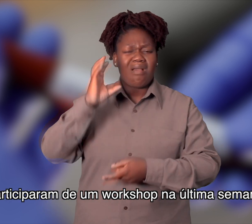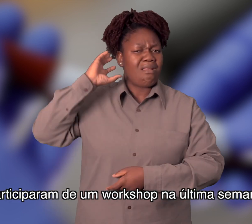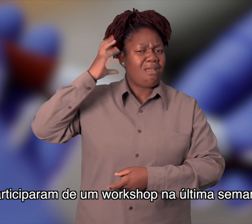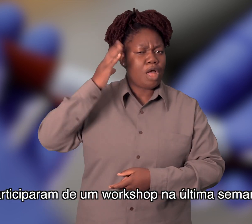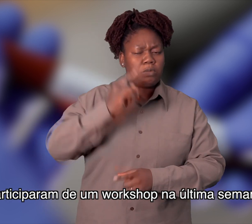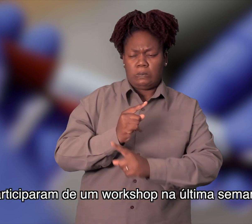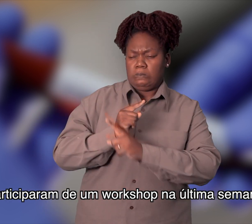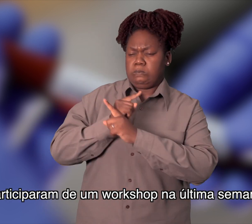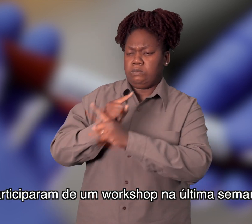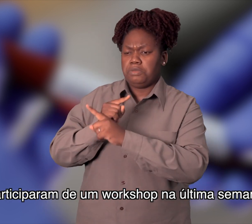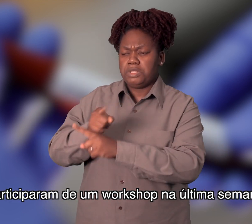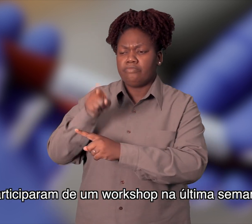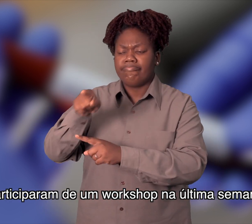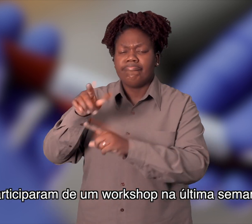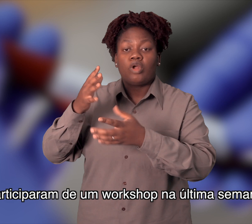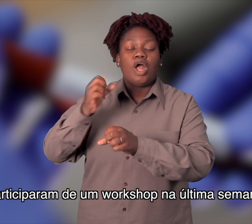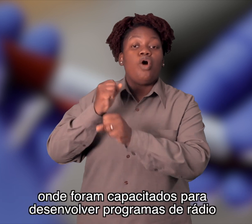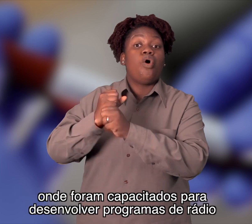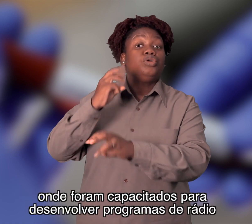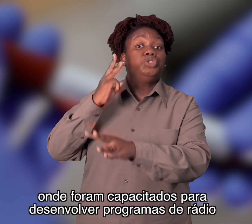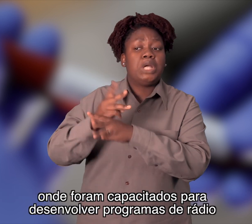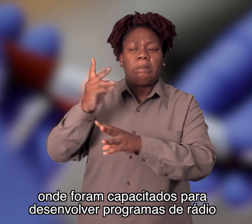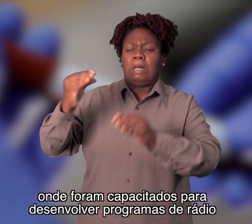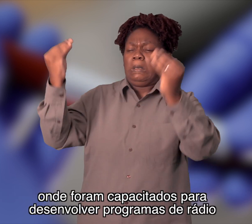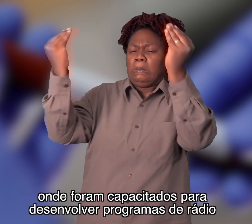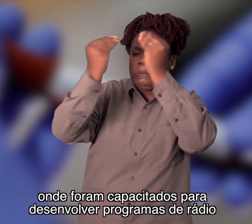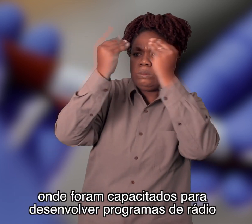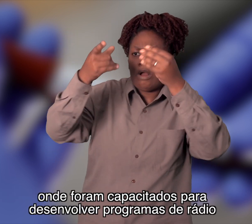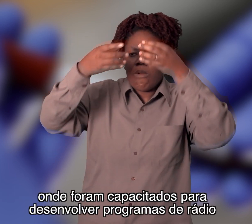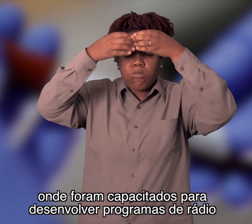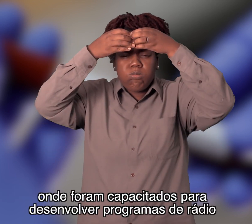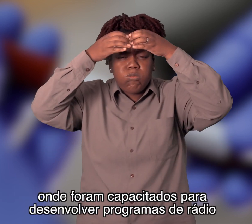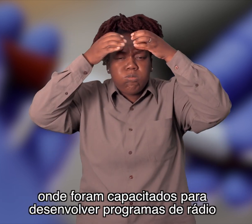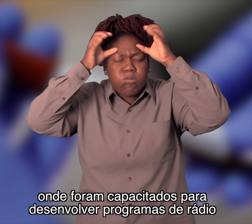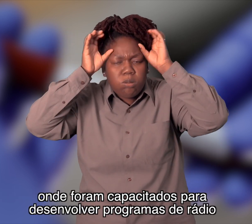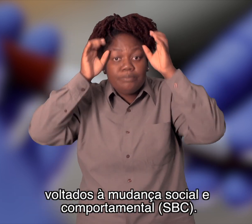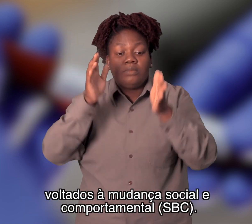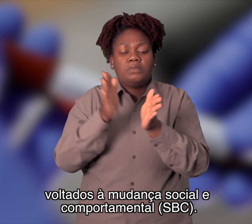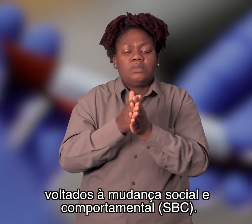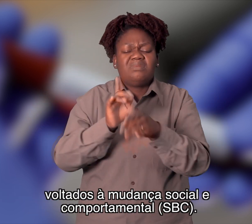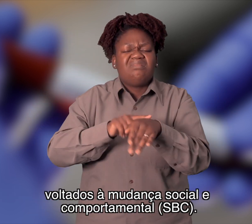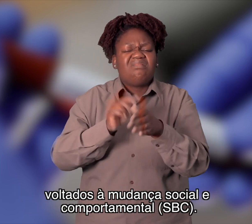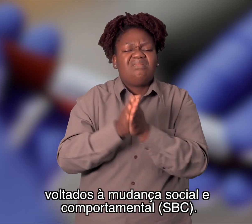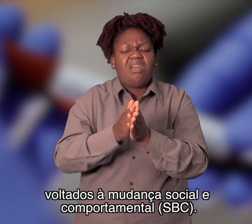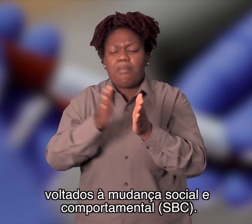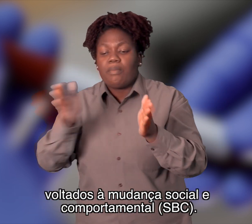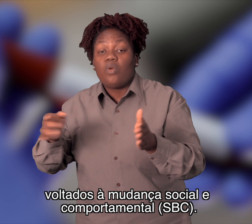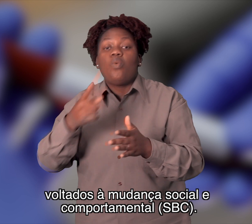participaram de um workshop na última semana, onde foram capacitados para desenvolver programas de rádio voltados à mudança social e